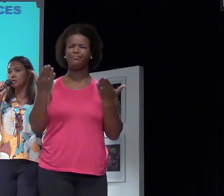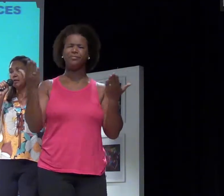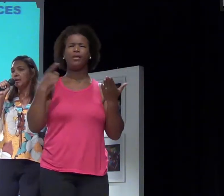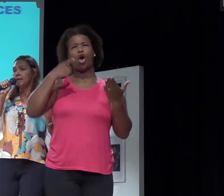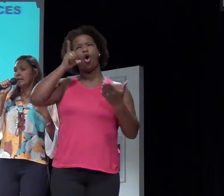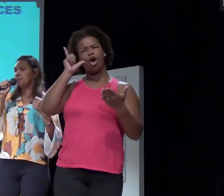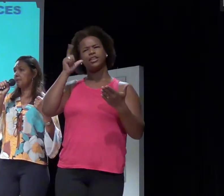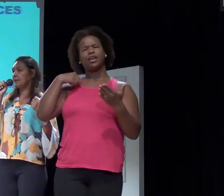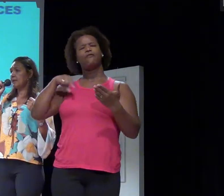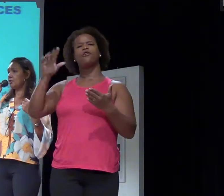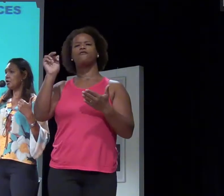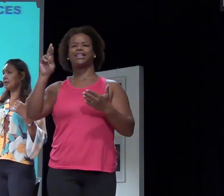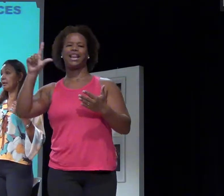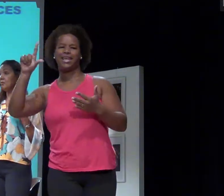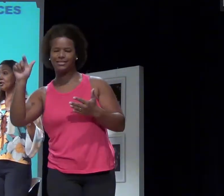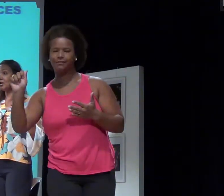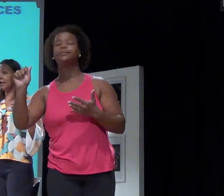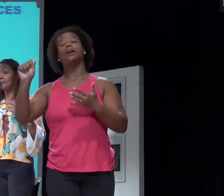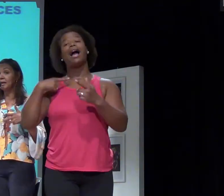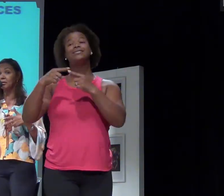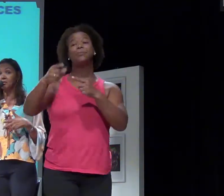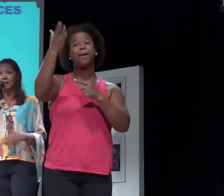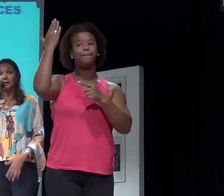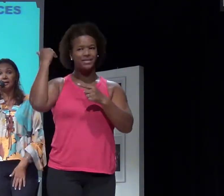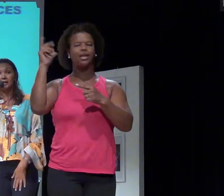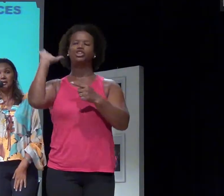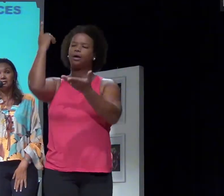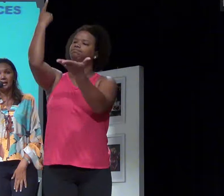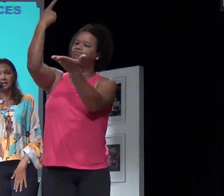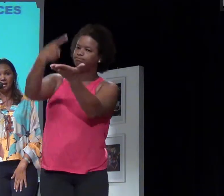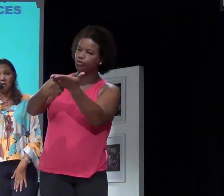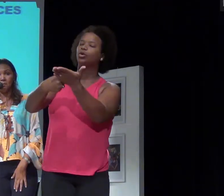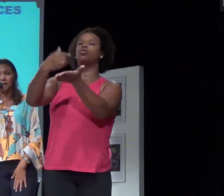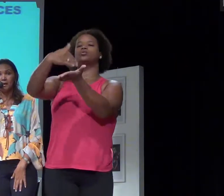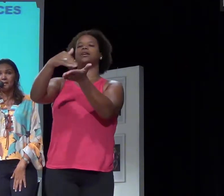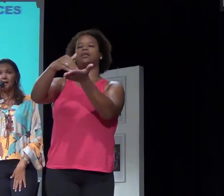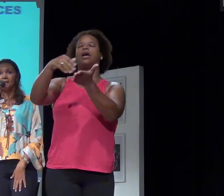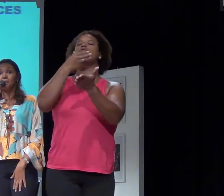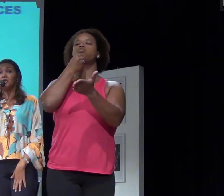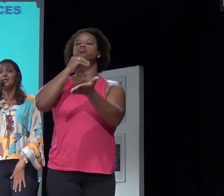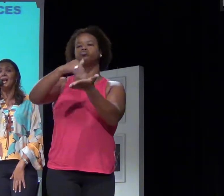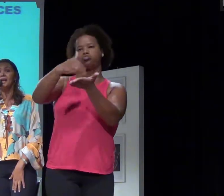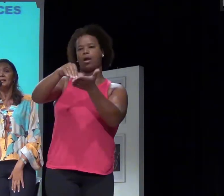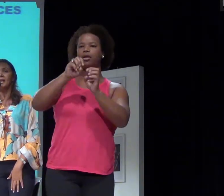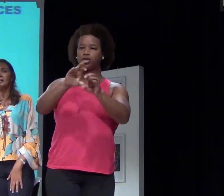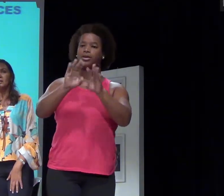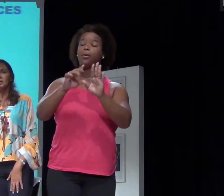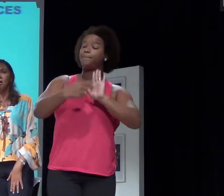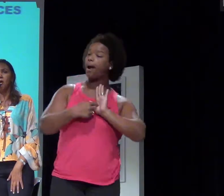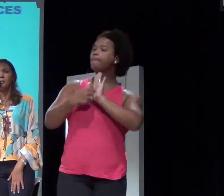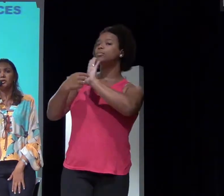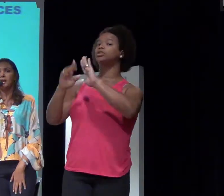Fortaleza ontem, semana passada, a gente já tem um agendamento com o secretário de Educação para mostrar a realidade